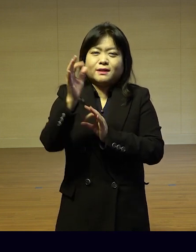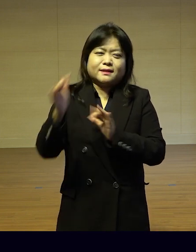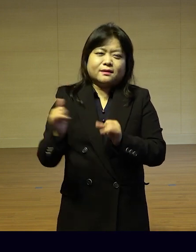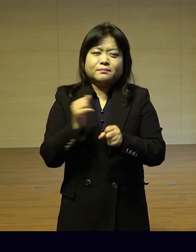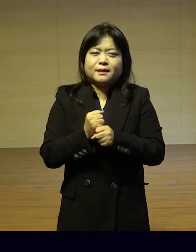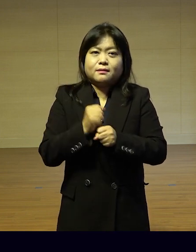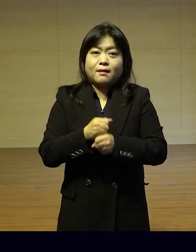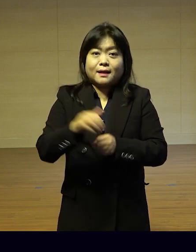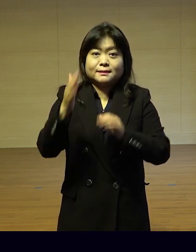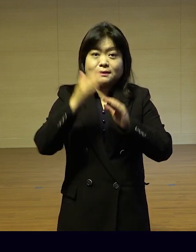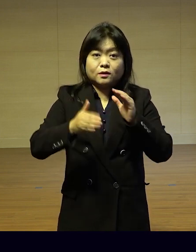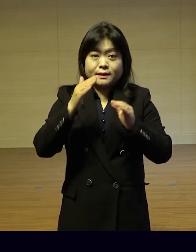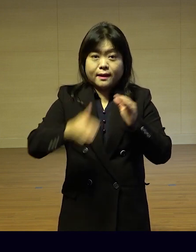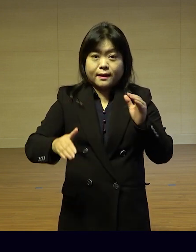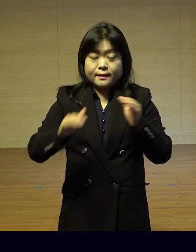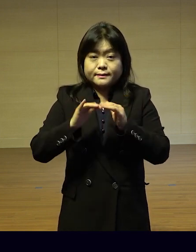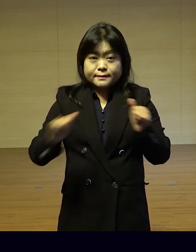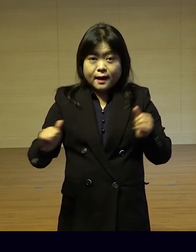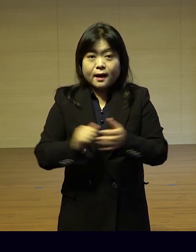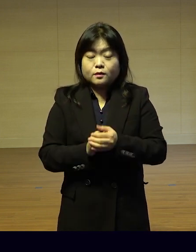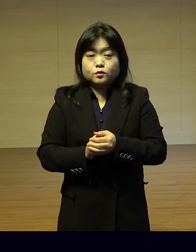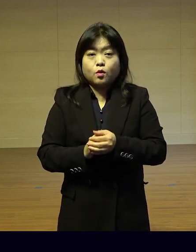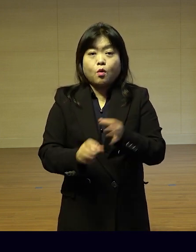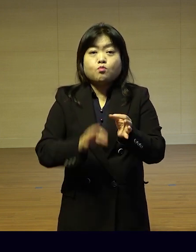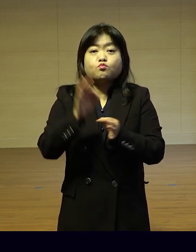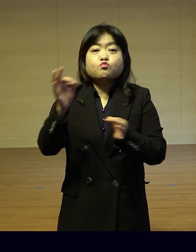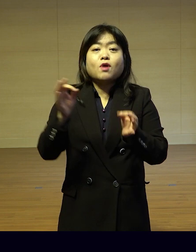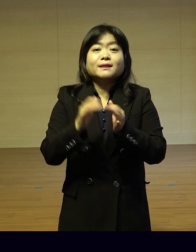절대자 또는 무한자를